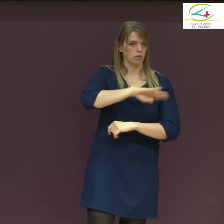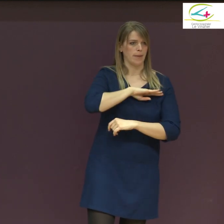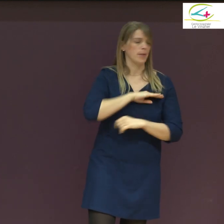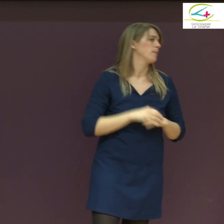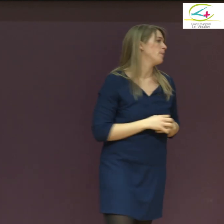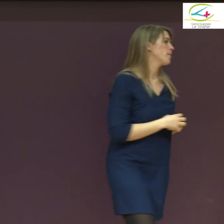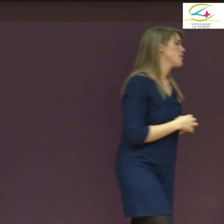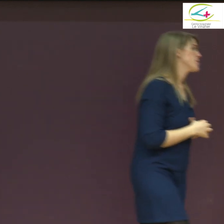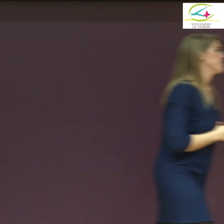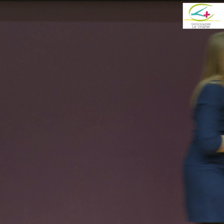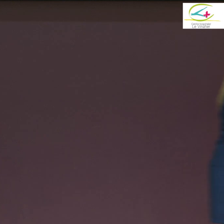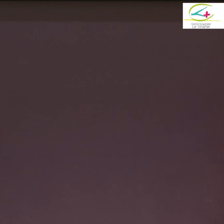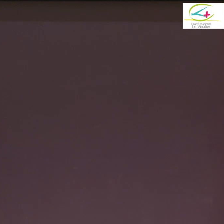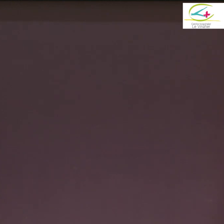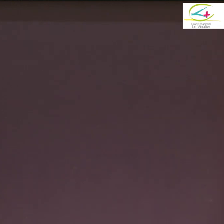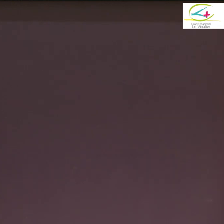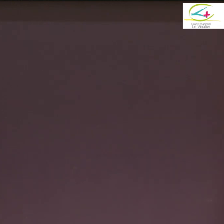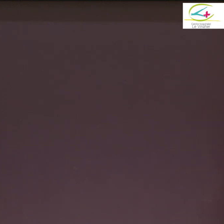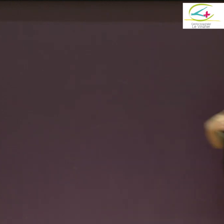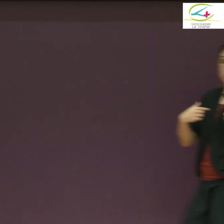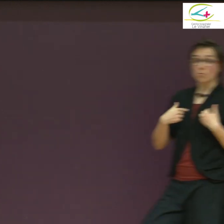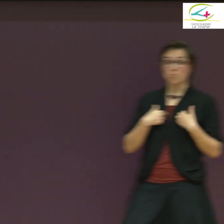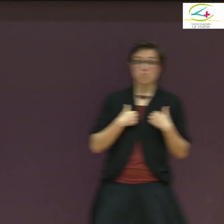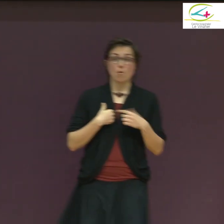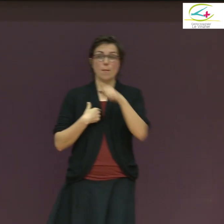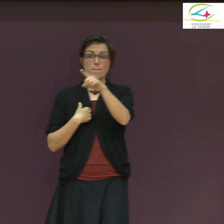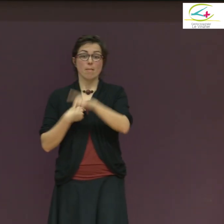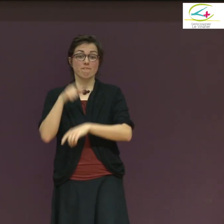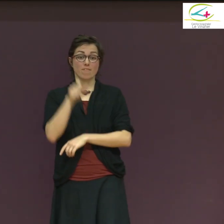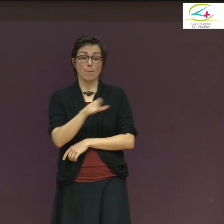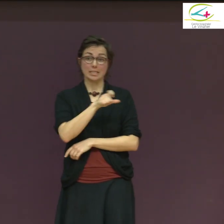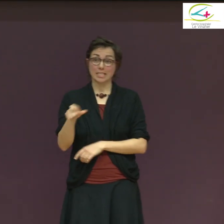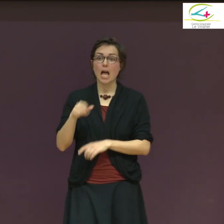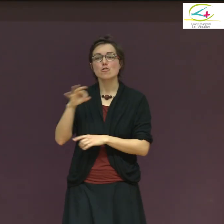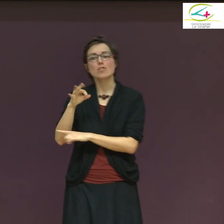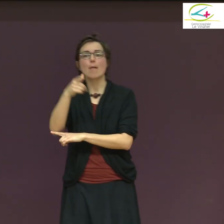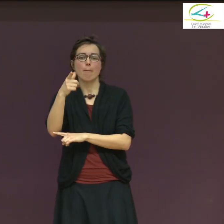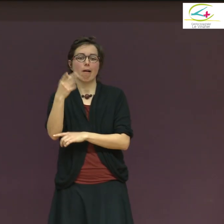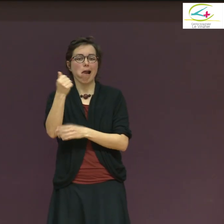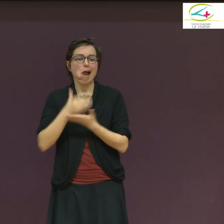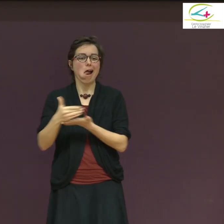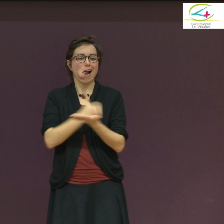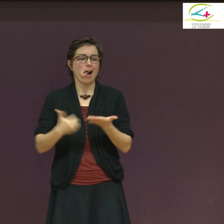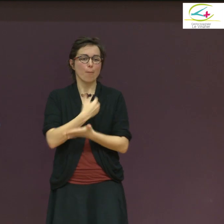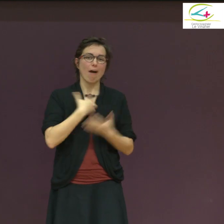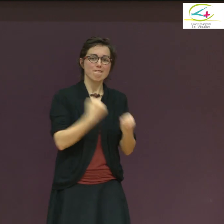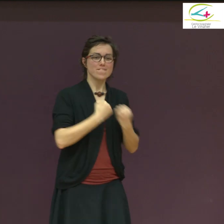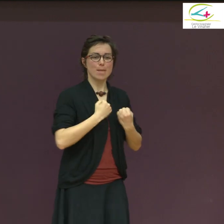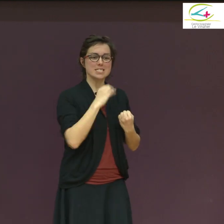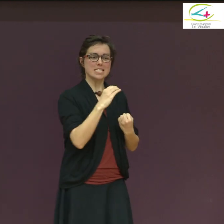pour rebondir, je suis le pharmacien volant, du coup je suis allée derrière. C'est sur... qui a piqué de l'argent avec la vitamine C. C'est ça, on peut en débattre